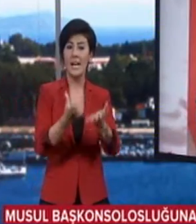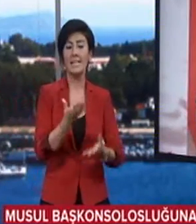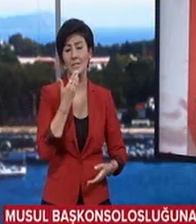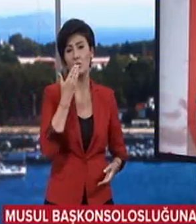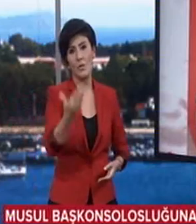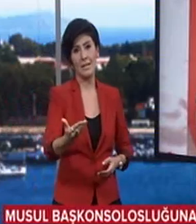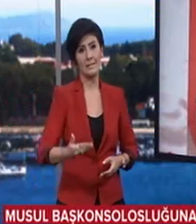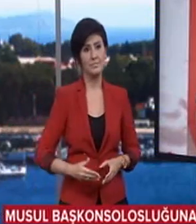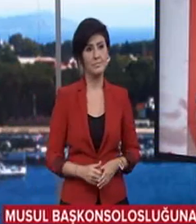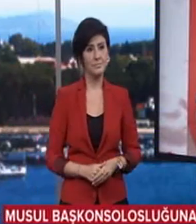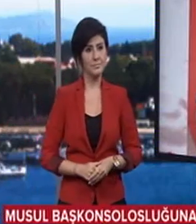verildiğini de belirtti.